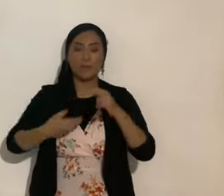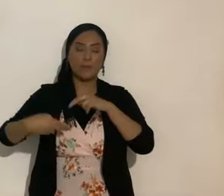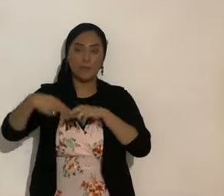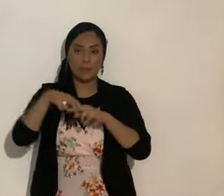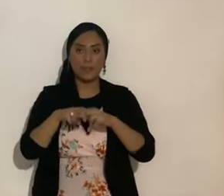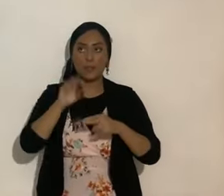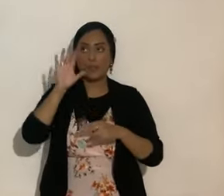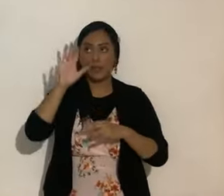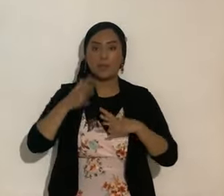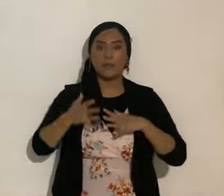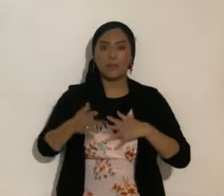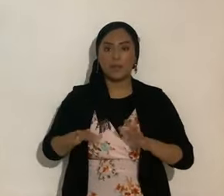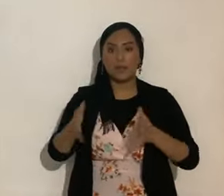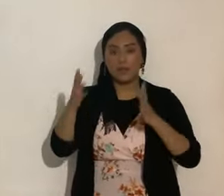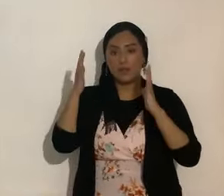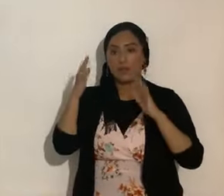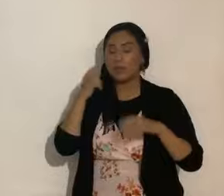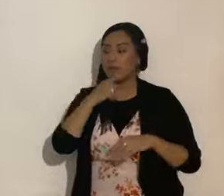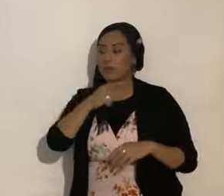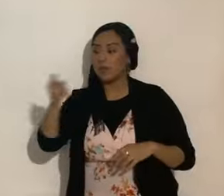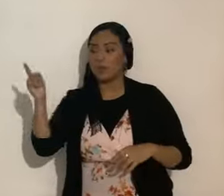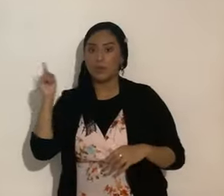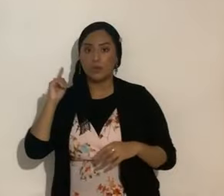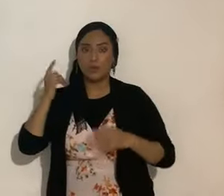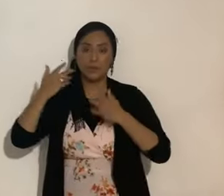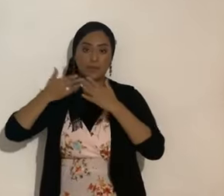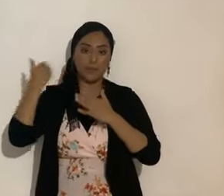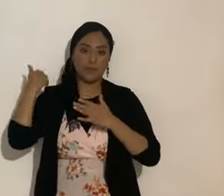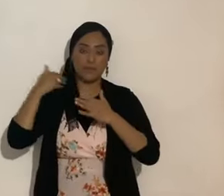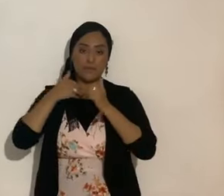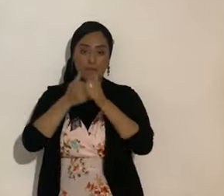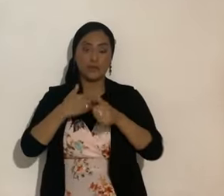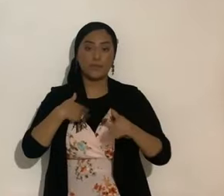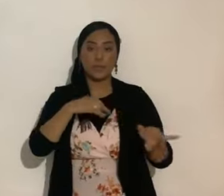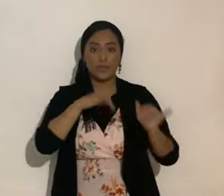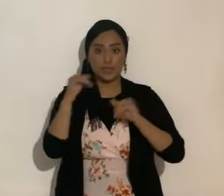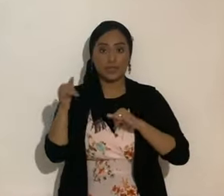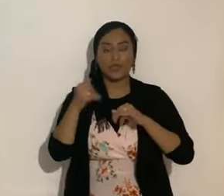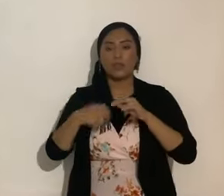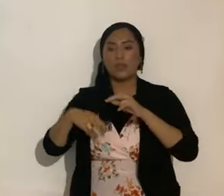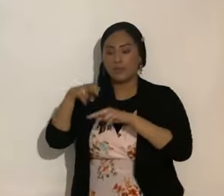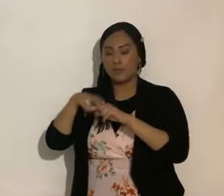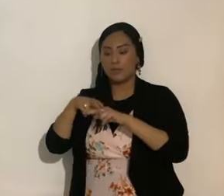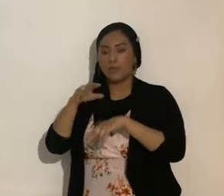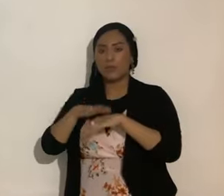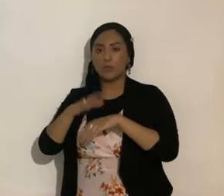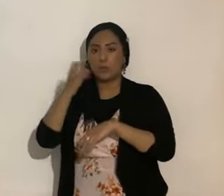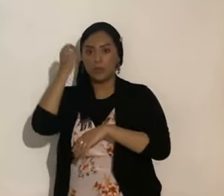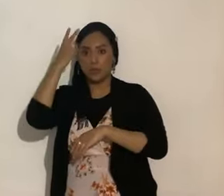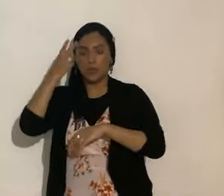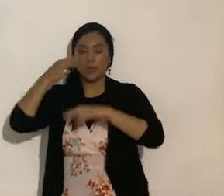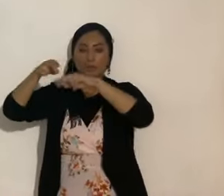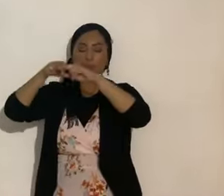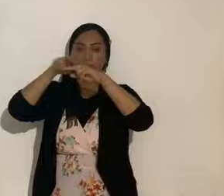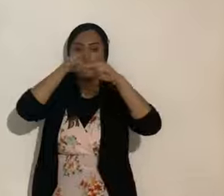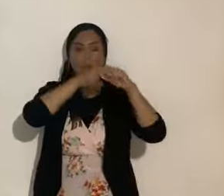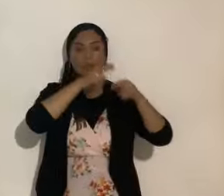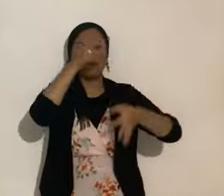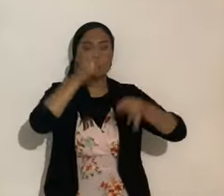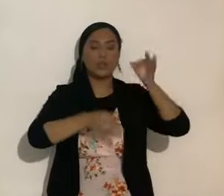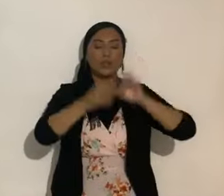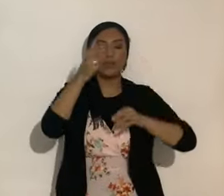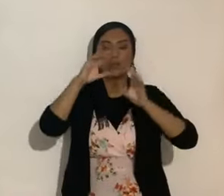trono de su gloria, de su cabot, vosotros que me habéis seguido también, os sentaréis sobre 12 tronos para juzgar a las 12 tribus de